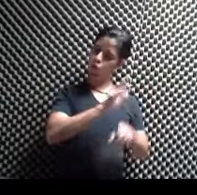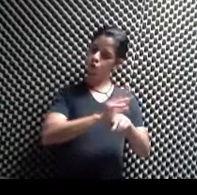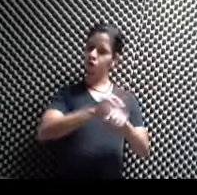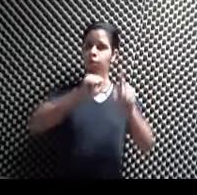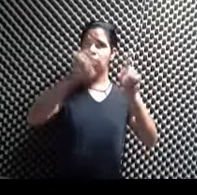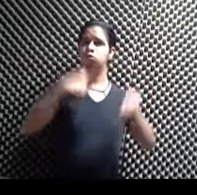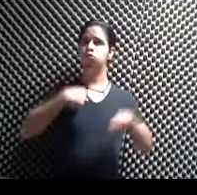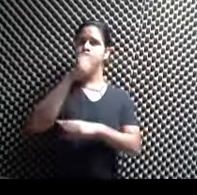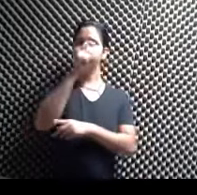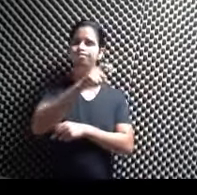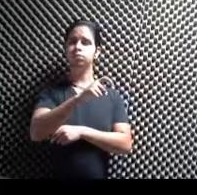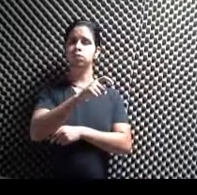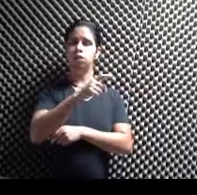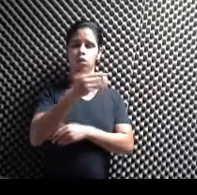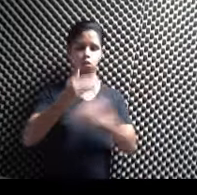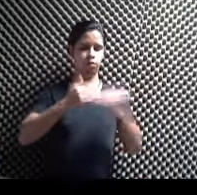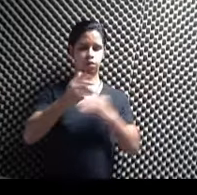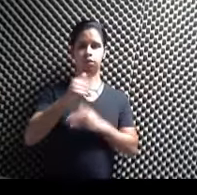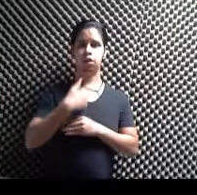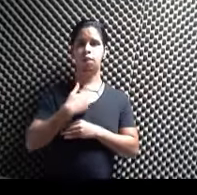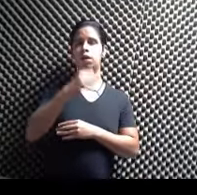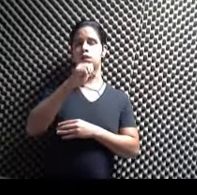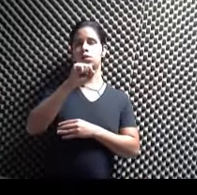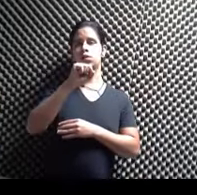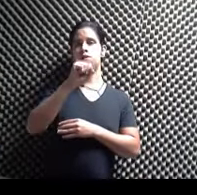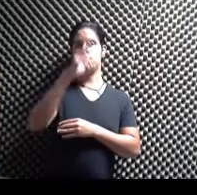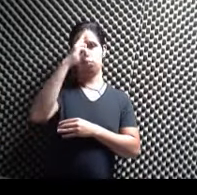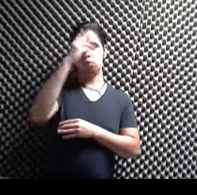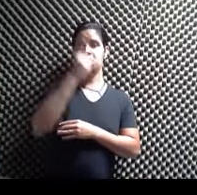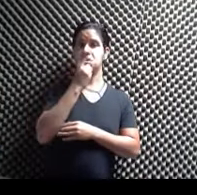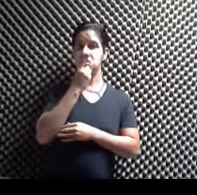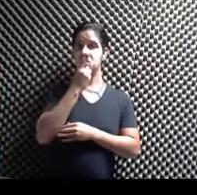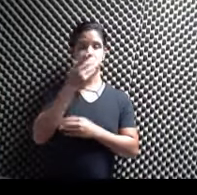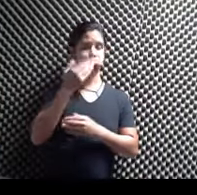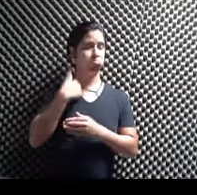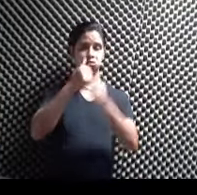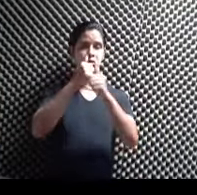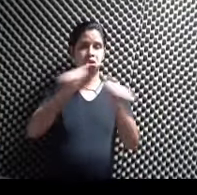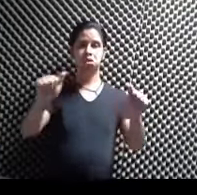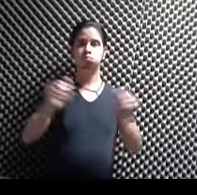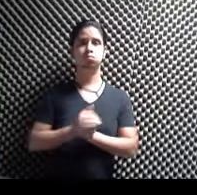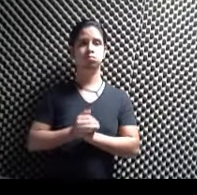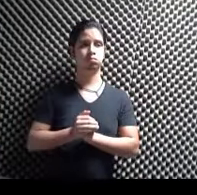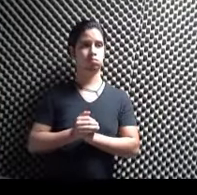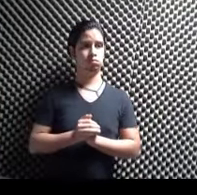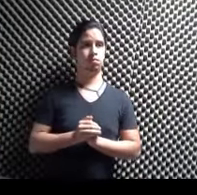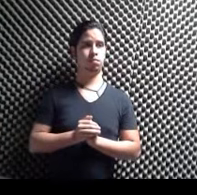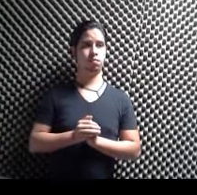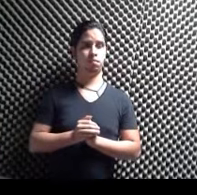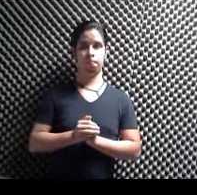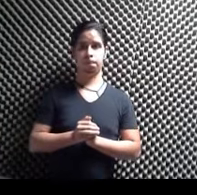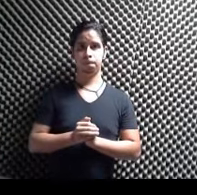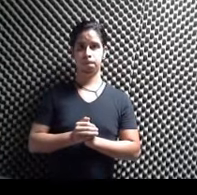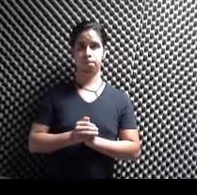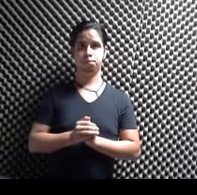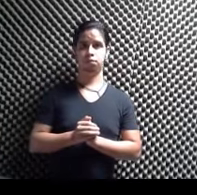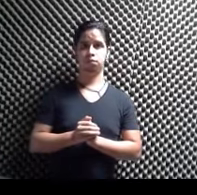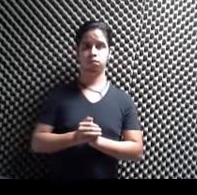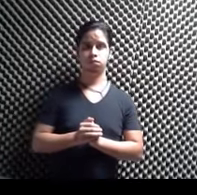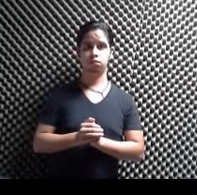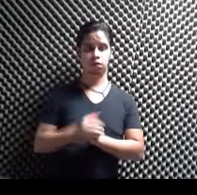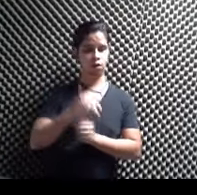Okay. Si sea para Santo Domingo o si sea para acá, para Puerto Rico, lo que sea. Además que también me parece que es